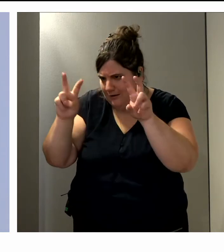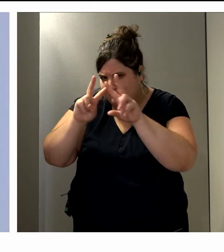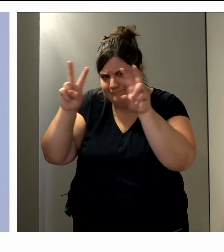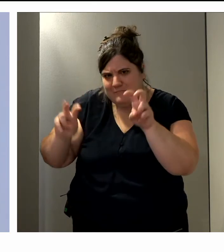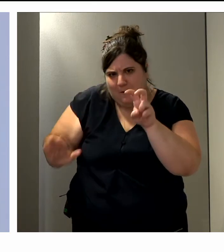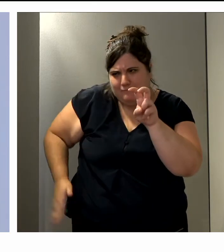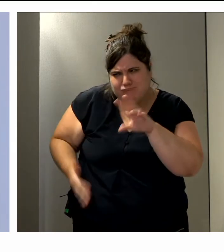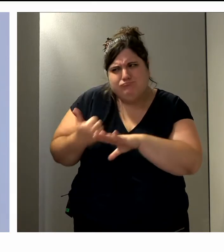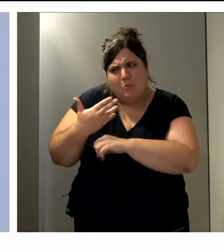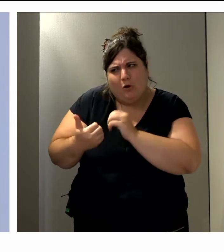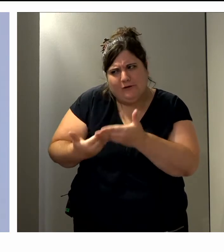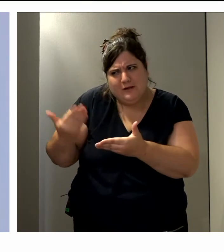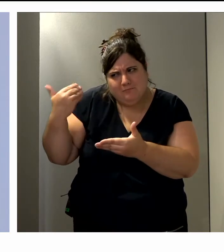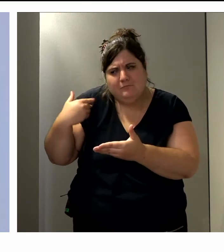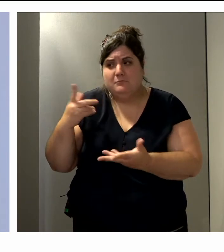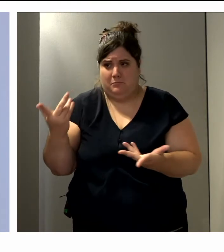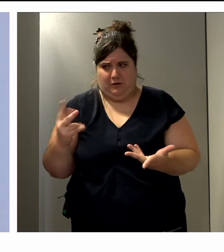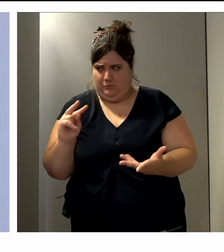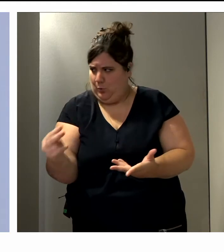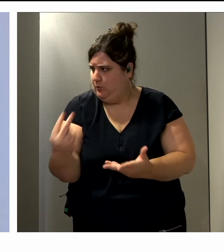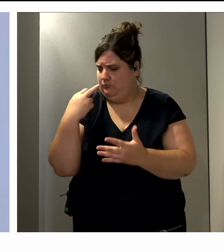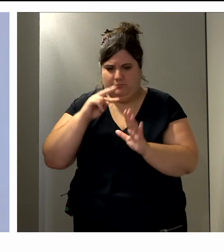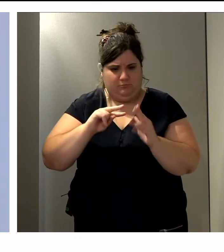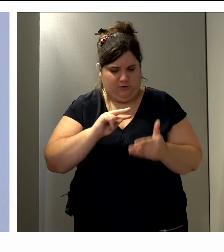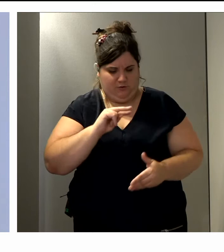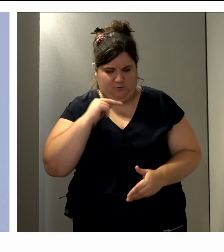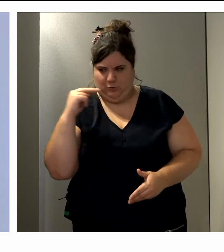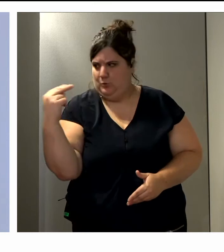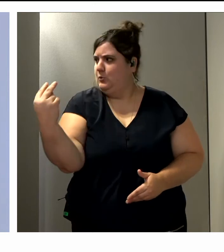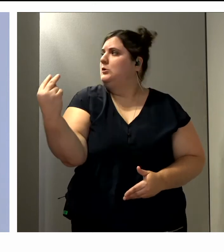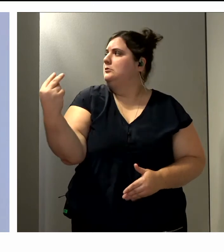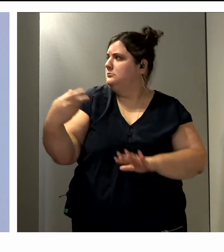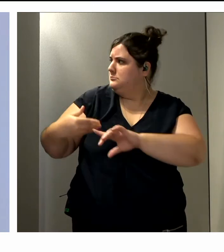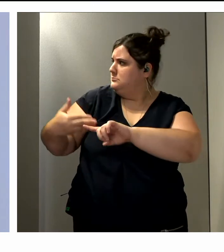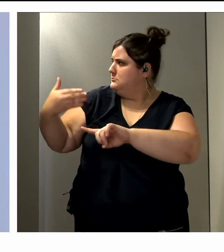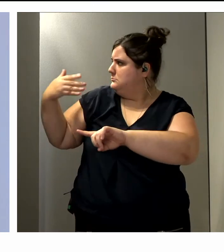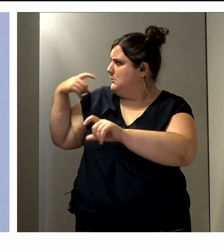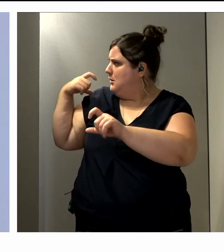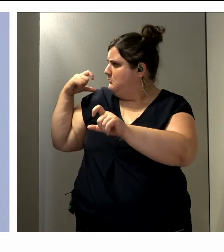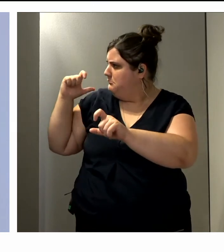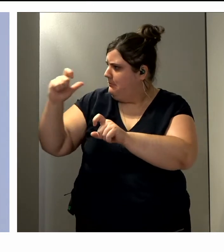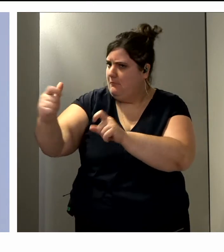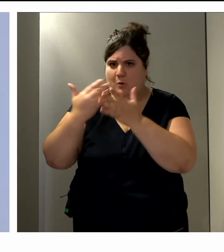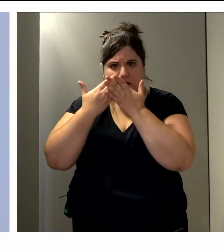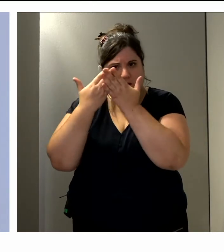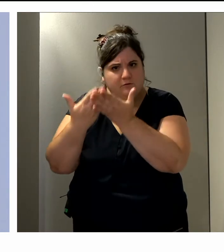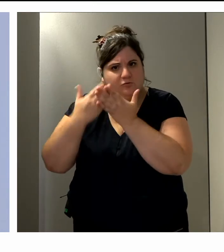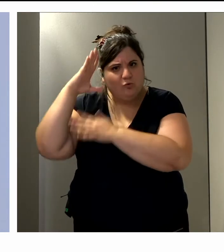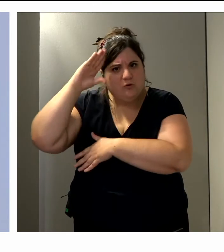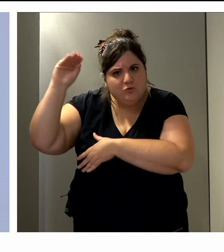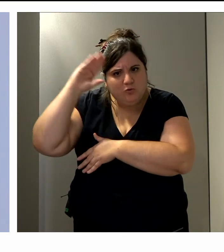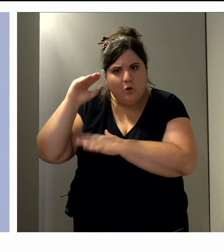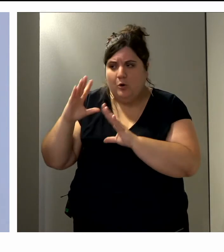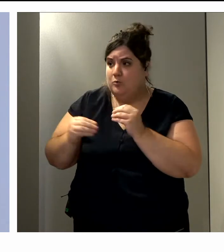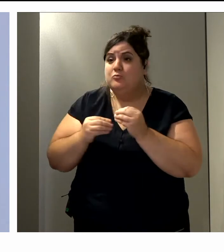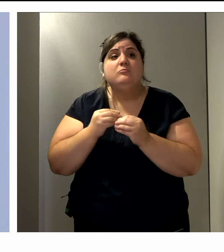que, rétrospectivement, vous regardez aussi votre parcours étudiante, votre vécu d'étudiante, et puis est-ce que vous vous